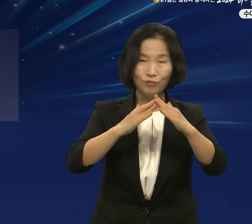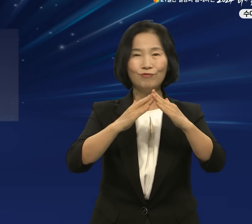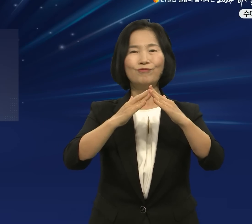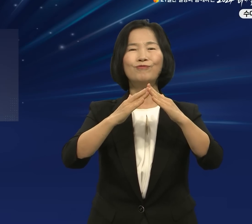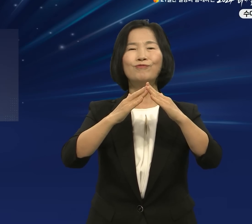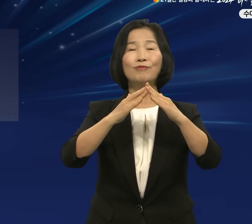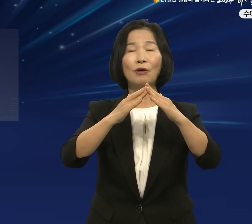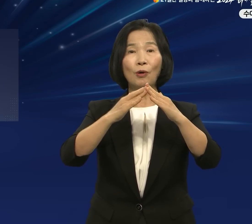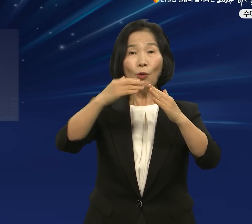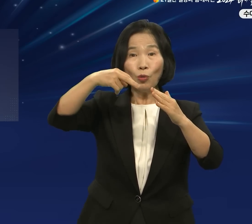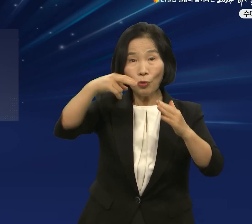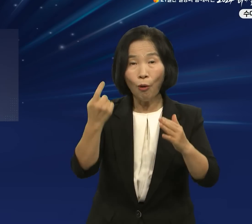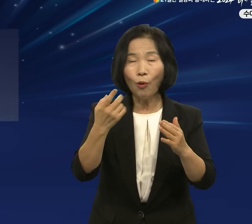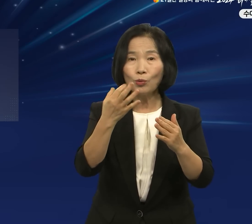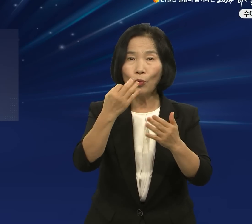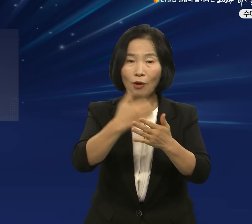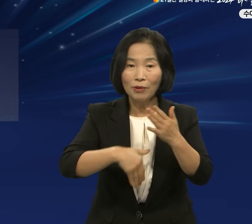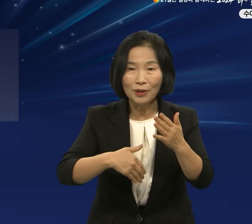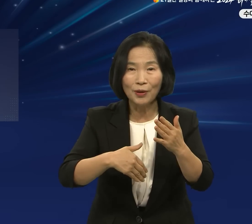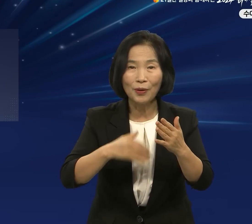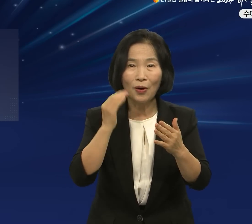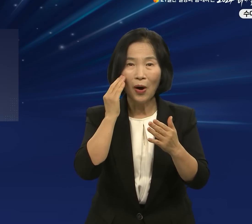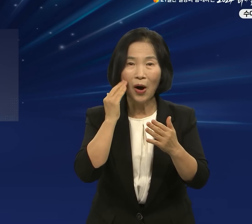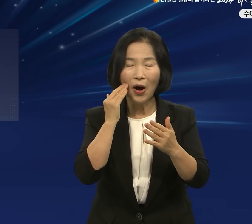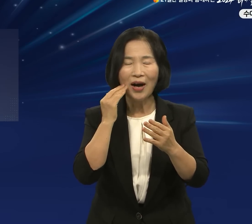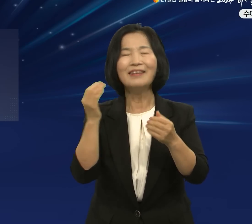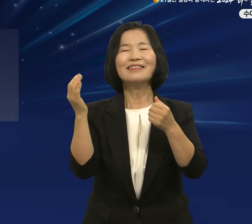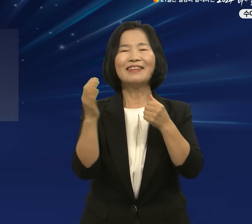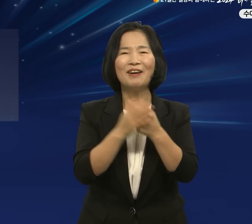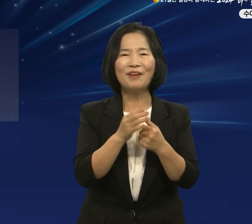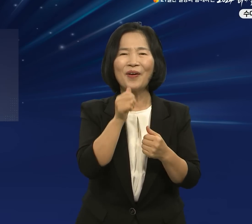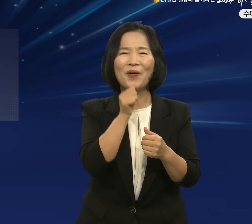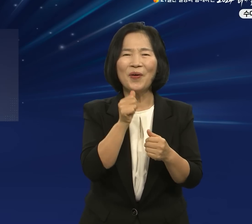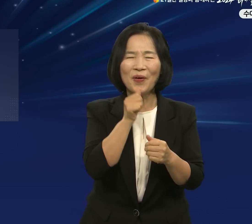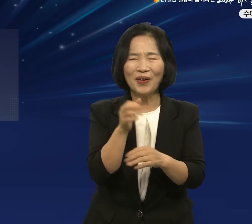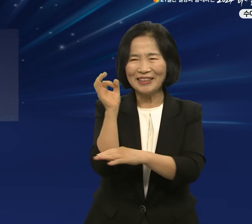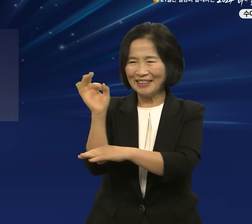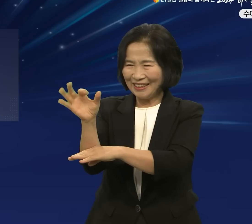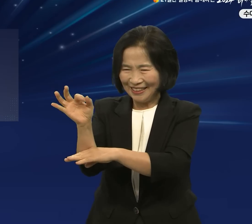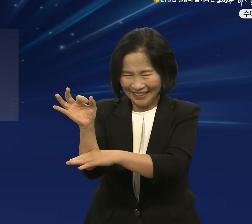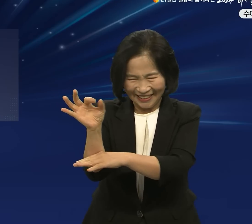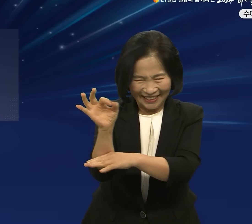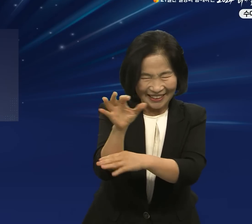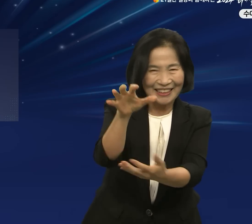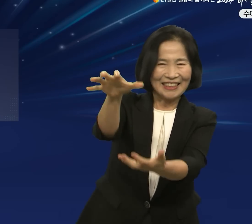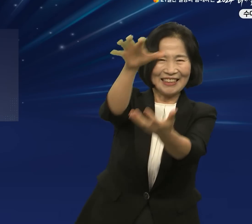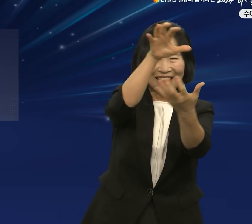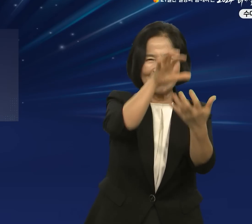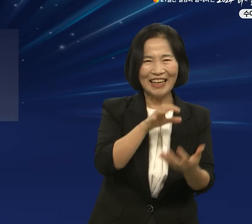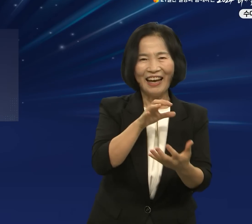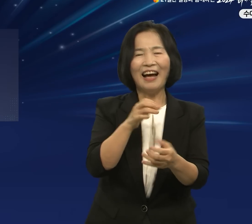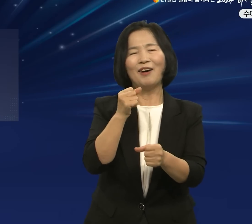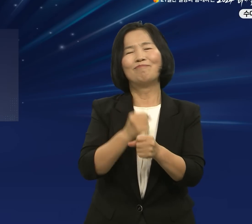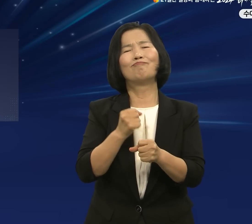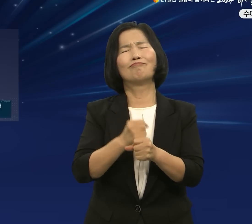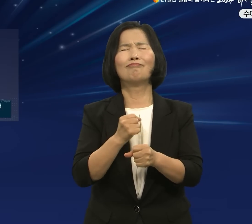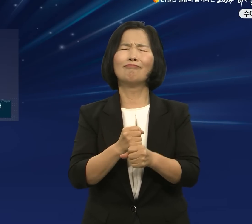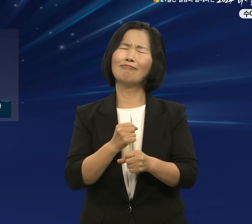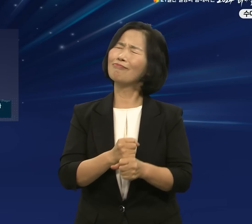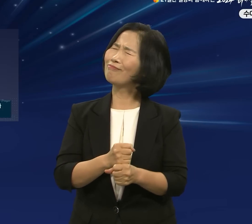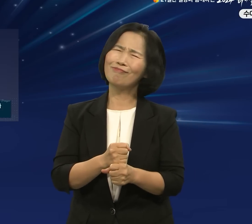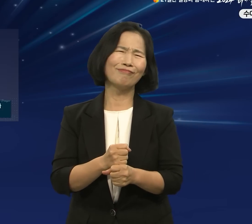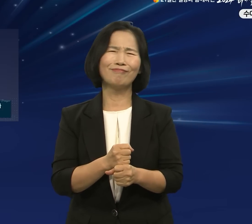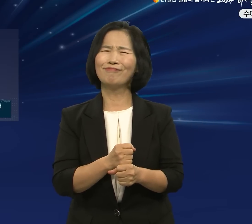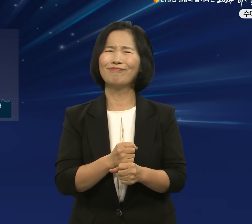남은 잉여금으로 다시 메주콩을 구매하고 메주를 빚게 되었습니다. 이는 내 생각이